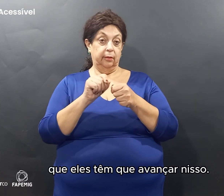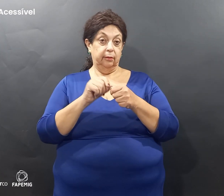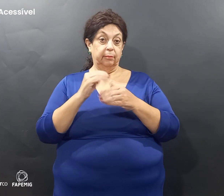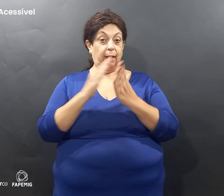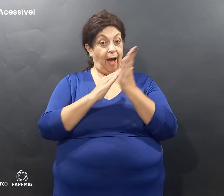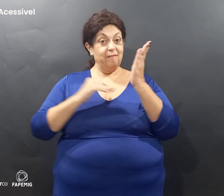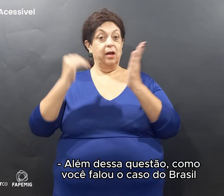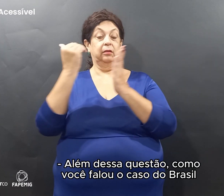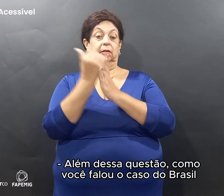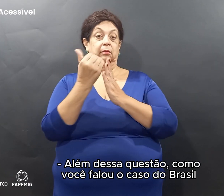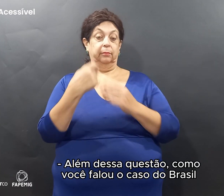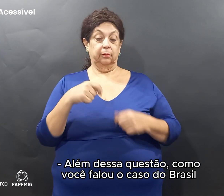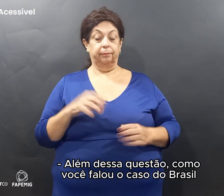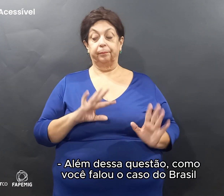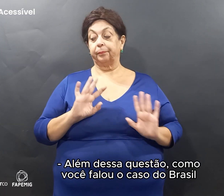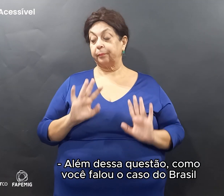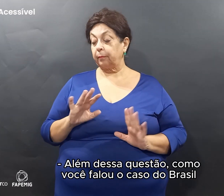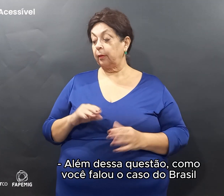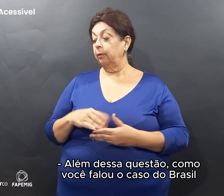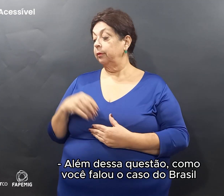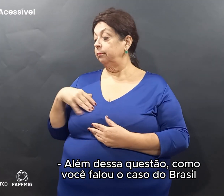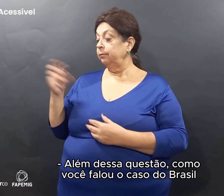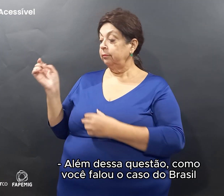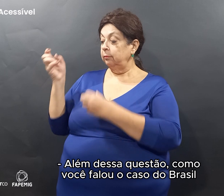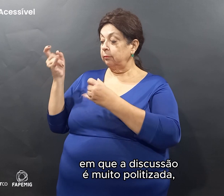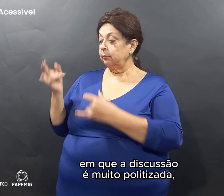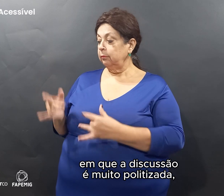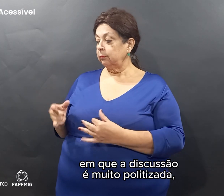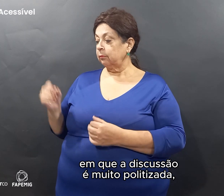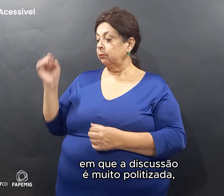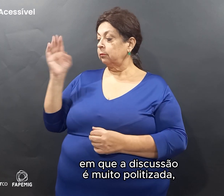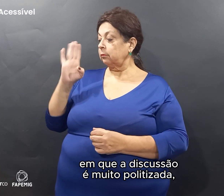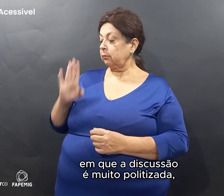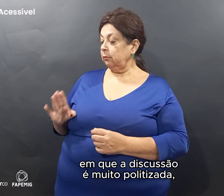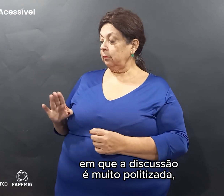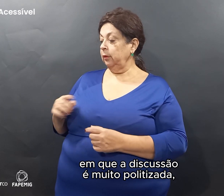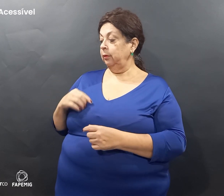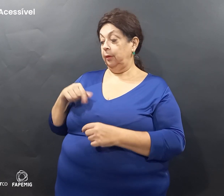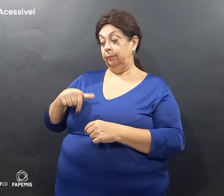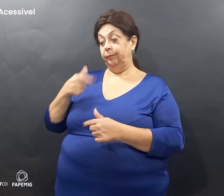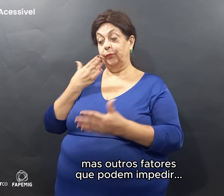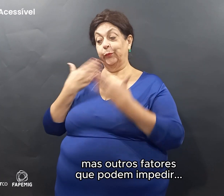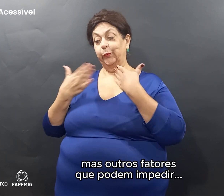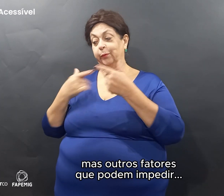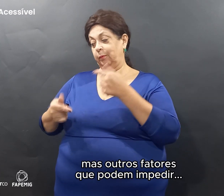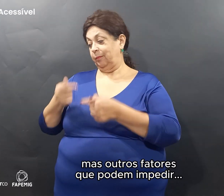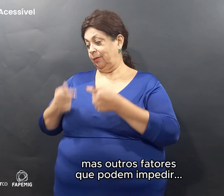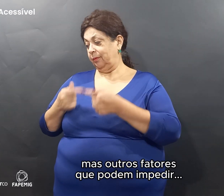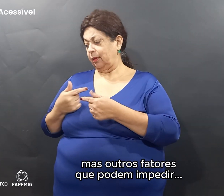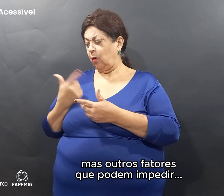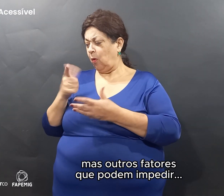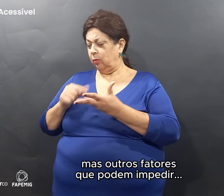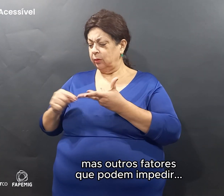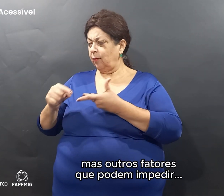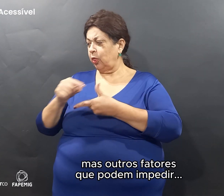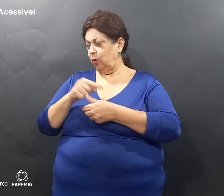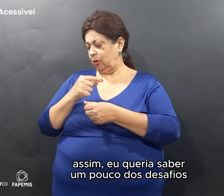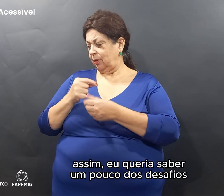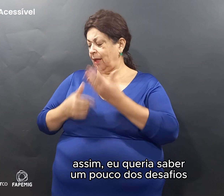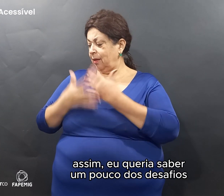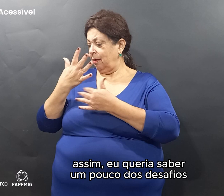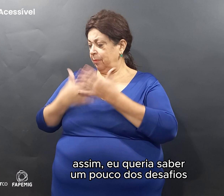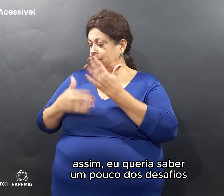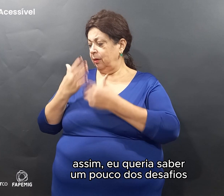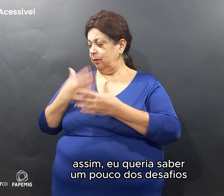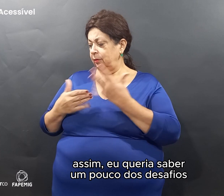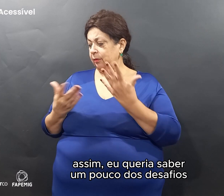avançar nisso. Além dessa questão, como você falou, o caso do Brasil, que a discussão é muito politizada, mas outros fatores que podem impedir,